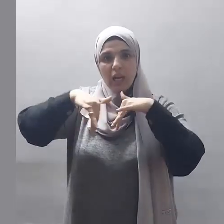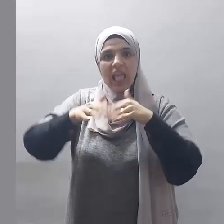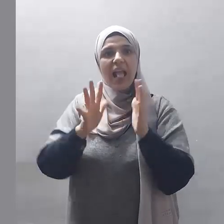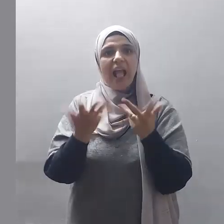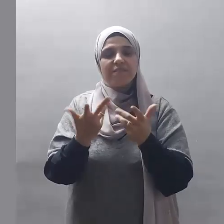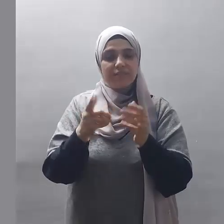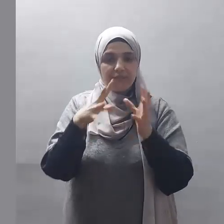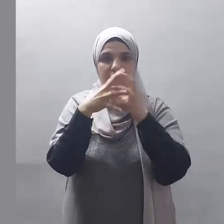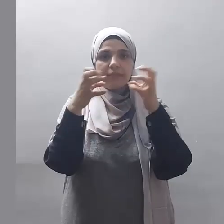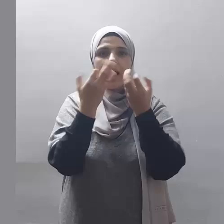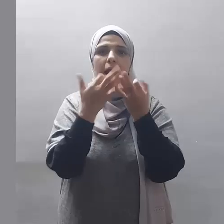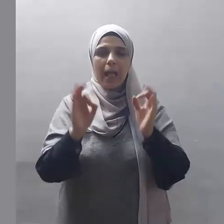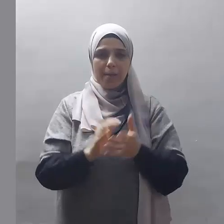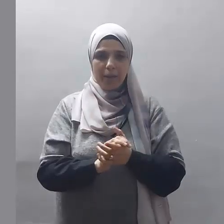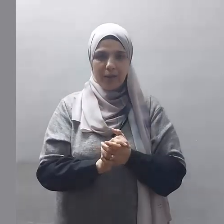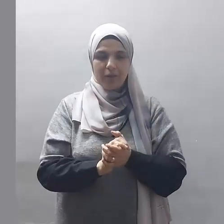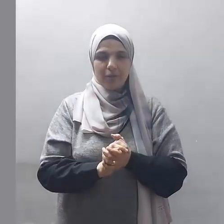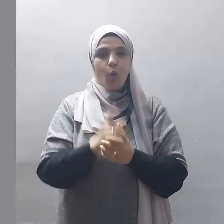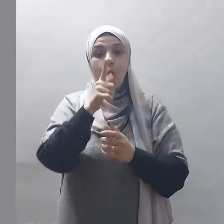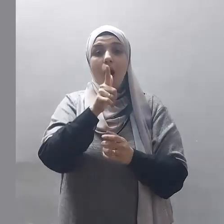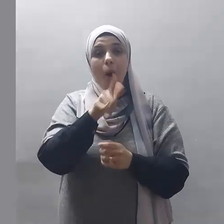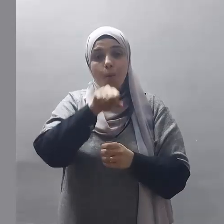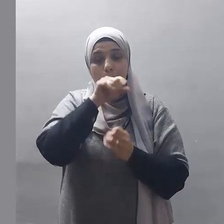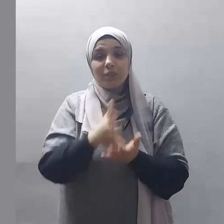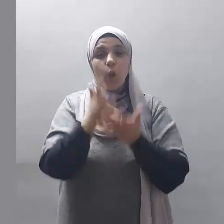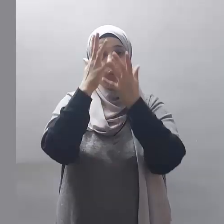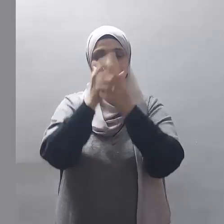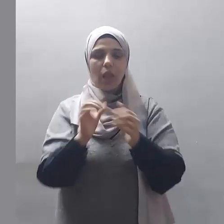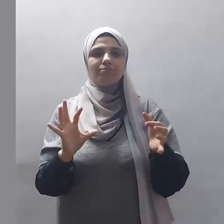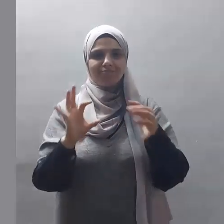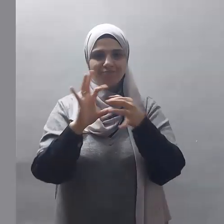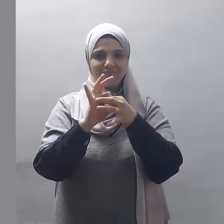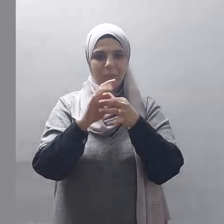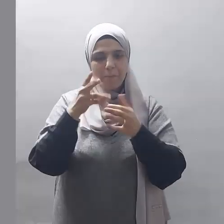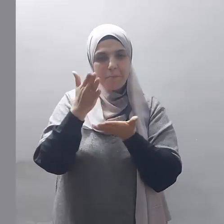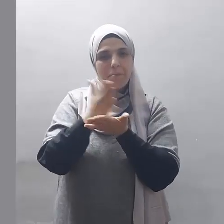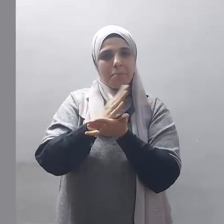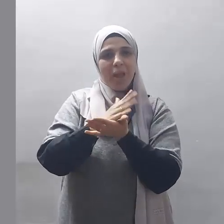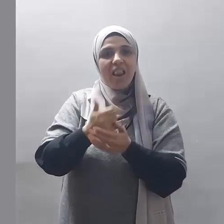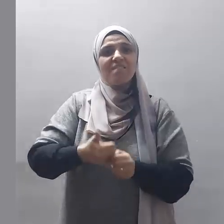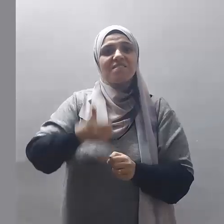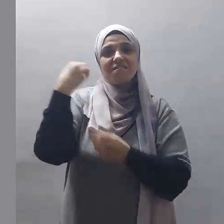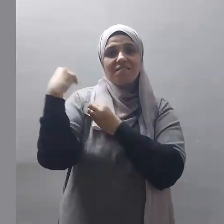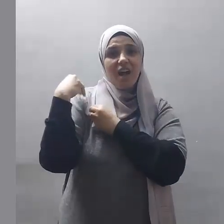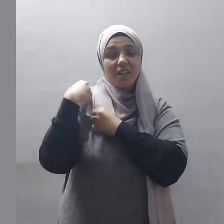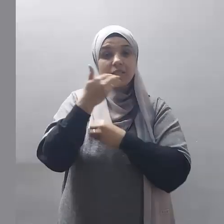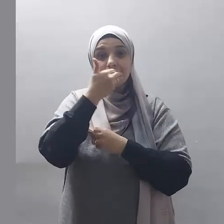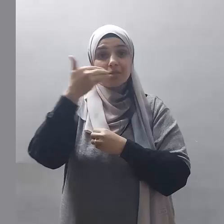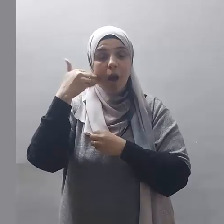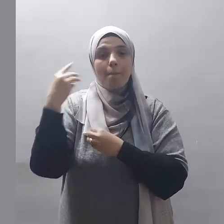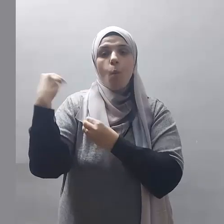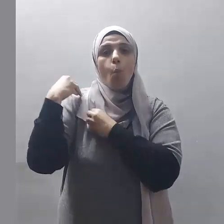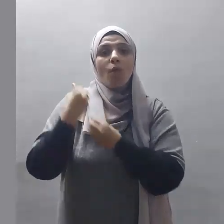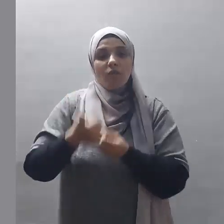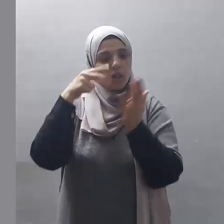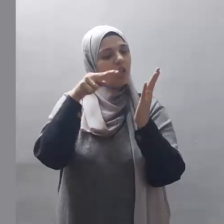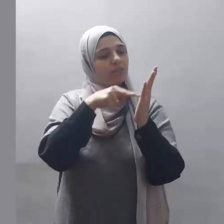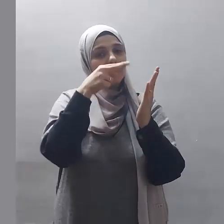والفرقان وقد ربط نبينا صلى الله عليه وسلم بين فضل الصيام وفضل القران في قوله